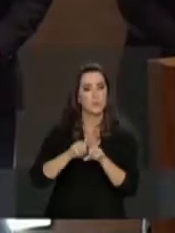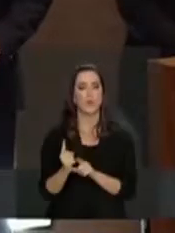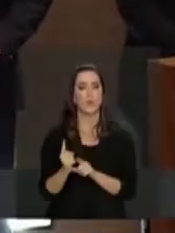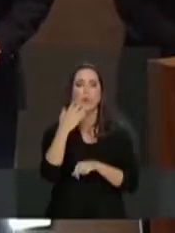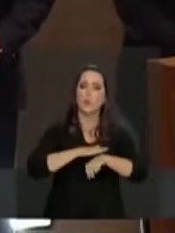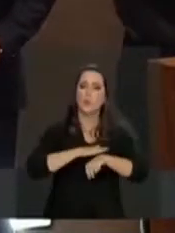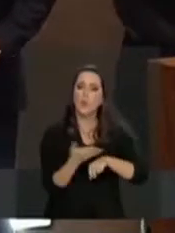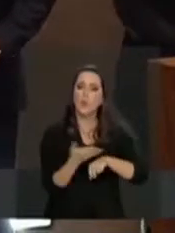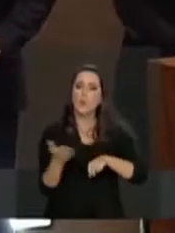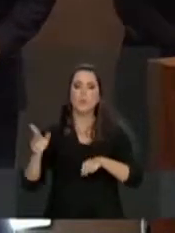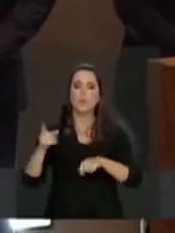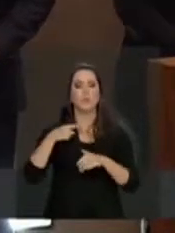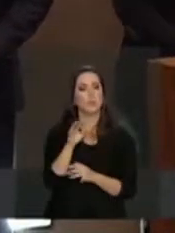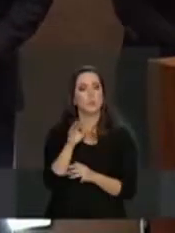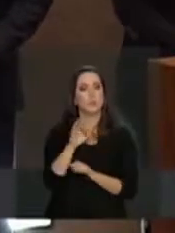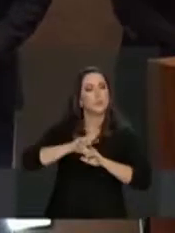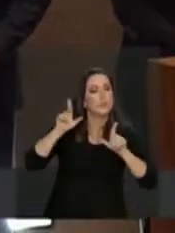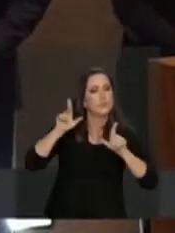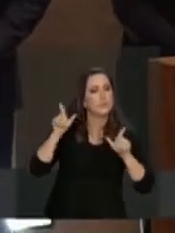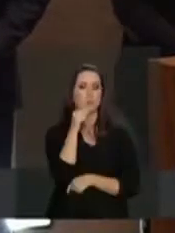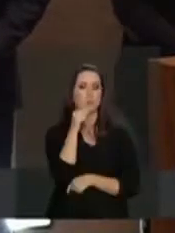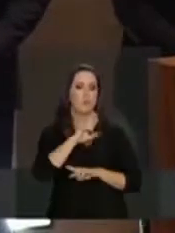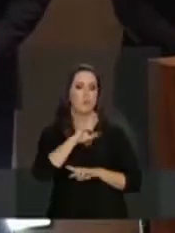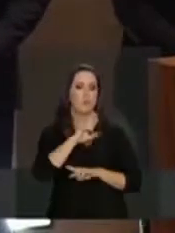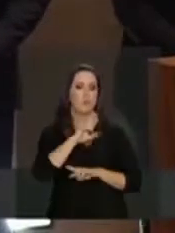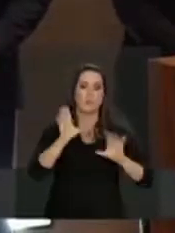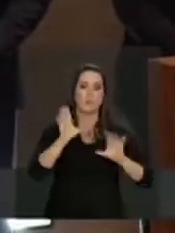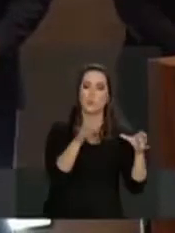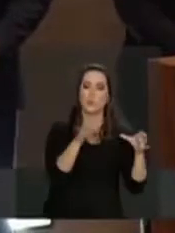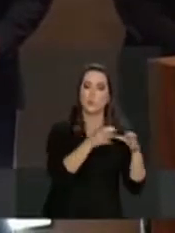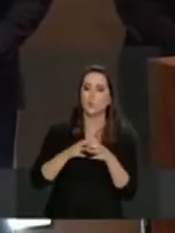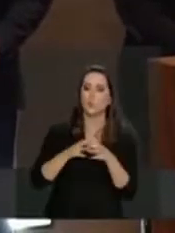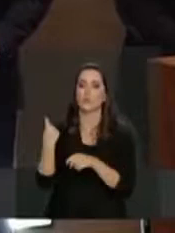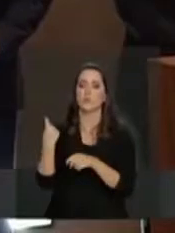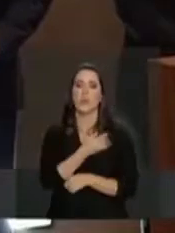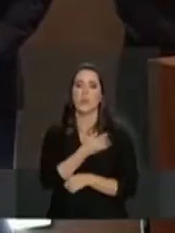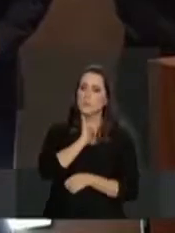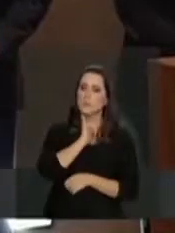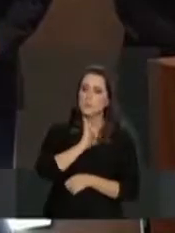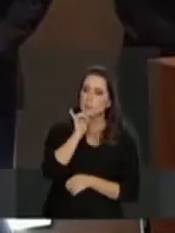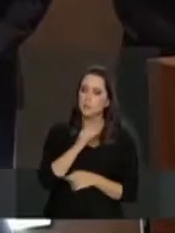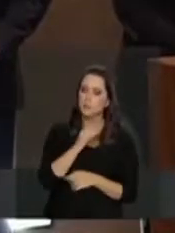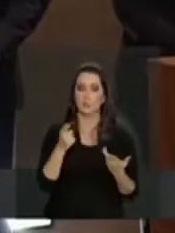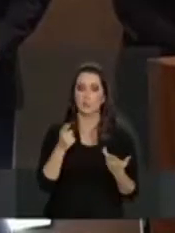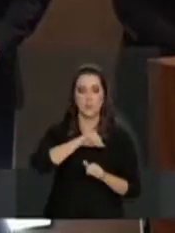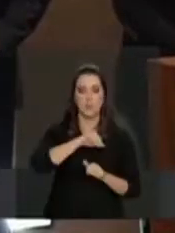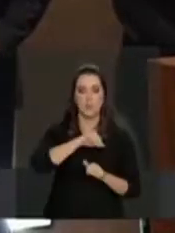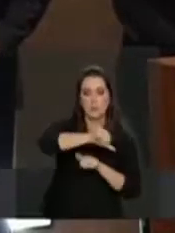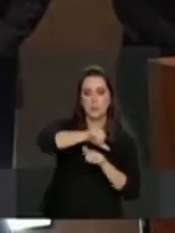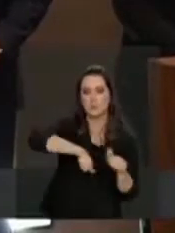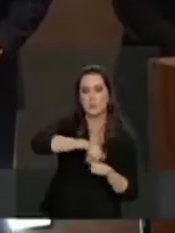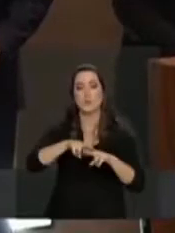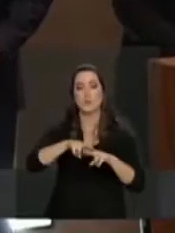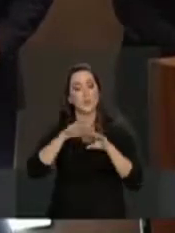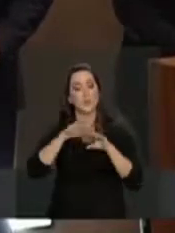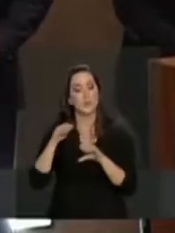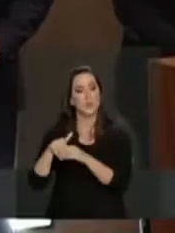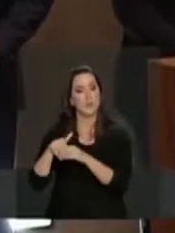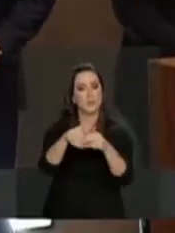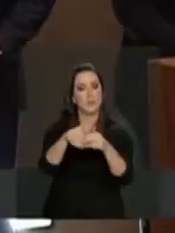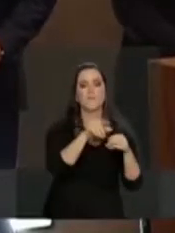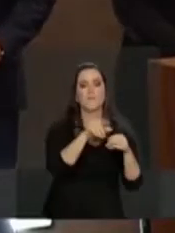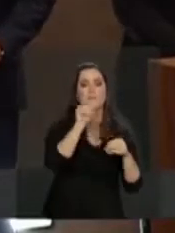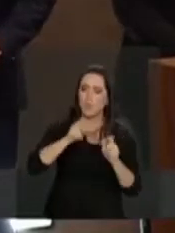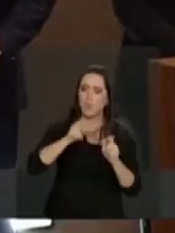Em um momento de profundas incertezas, em várias partes do globo, somos um exemplo de que a transformação pelo voto